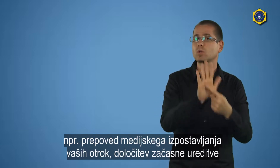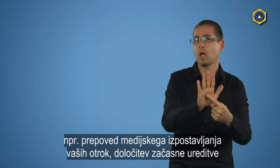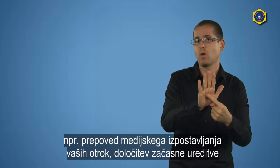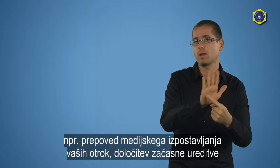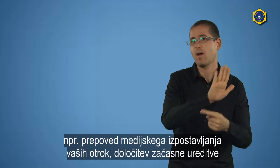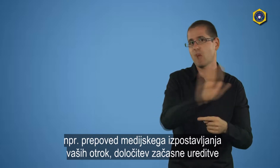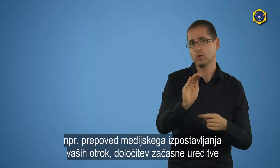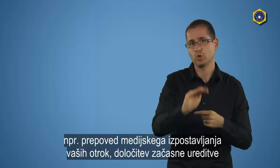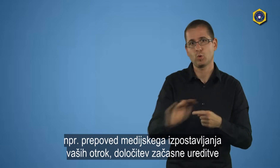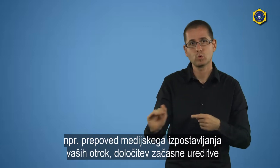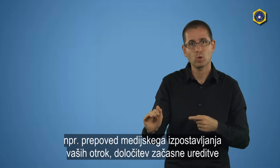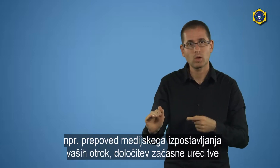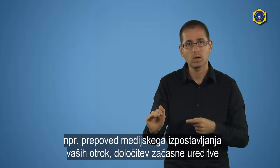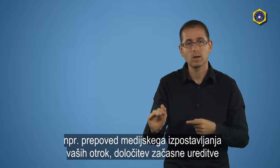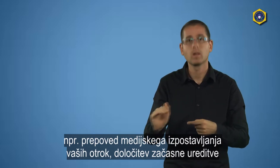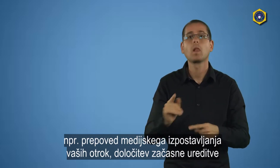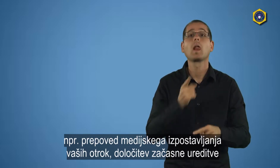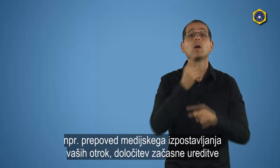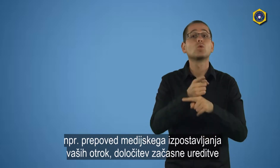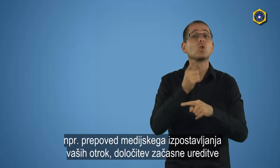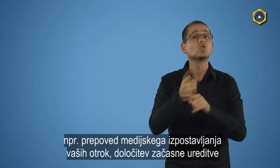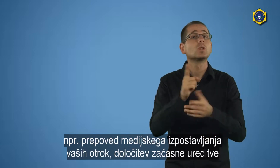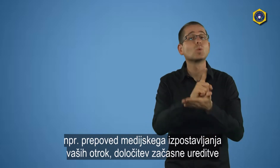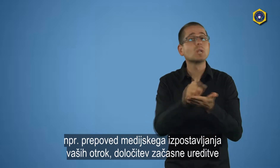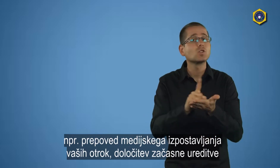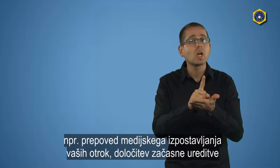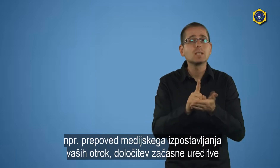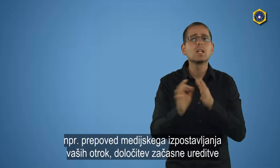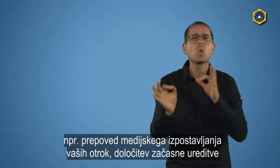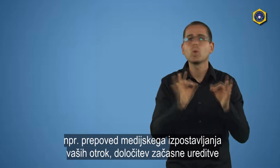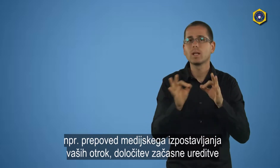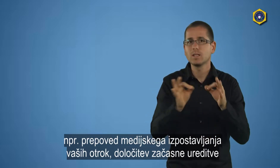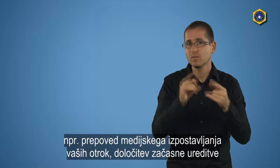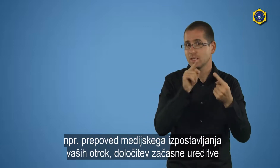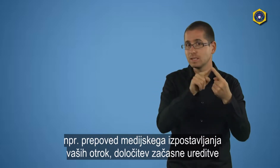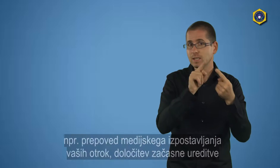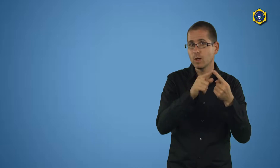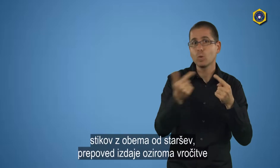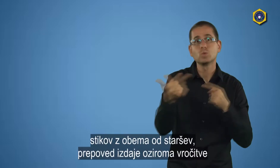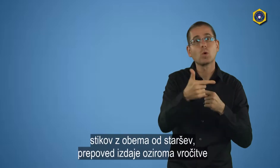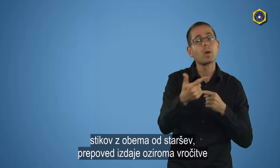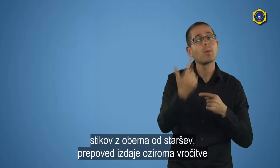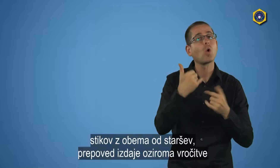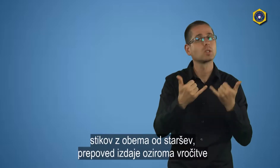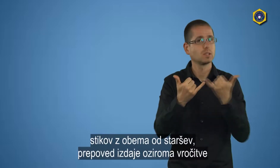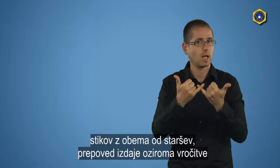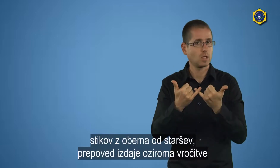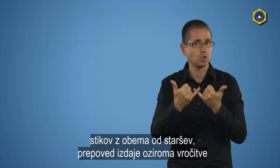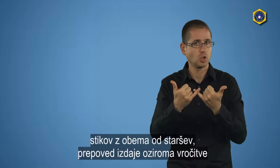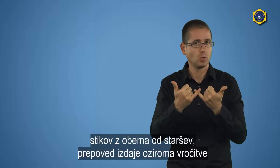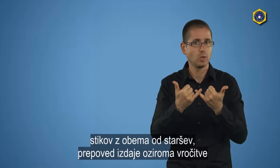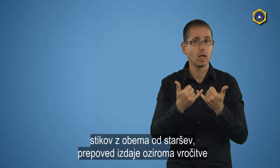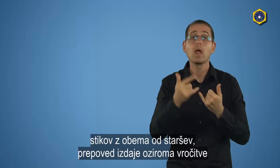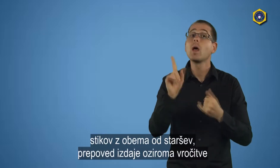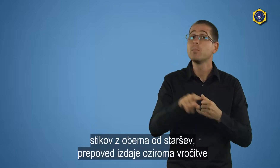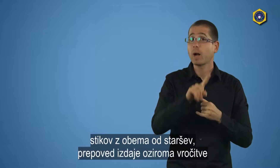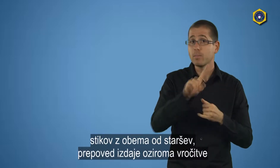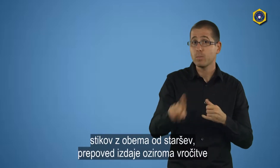vaših otrok, določitev začasne ureditve stikov z obema od staršev, prepoved izdaje oziroma